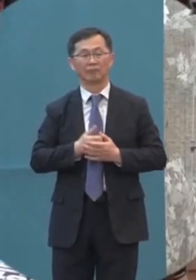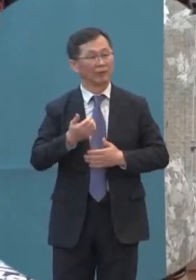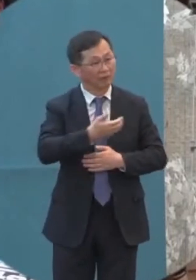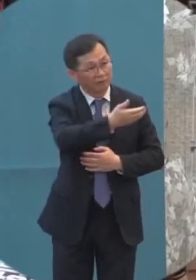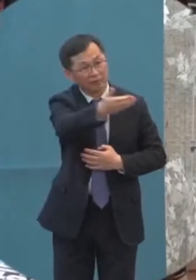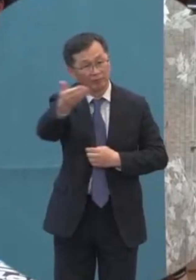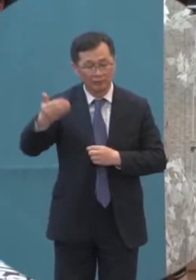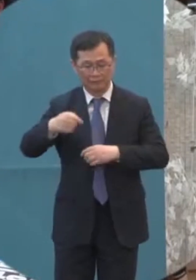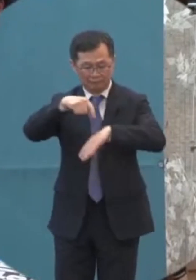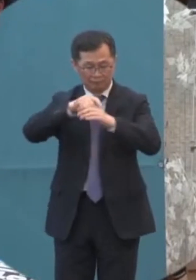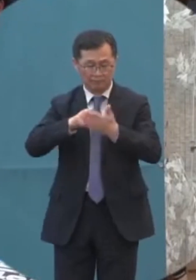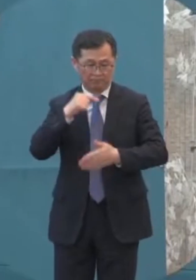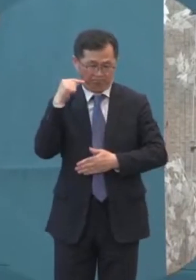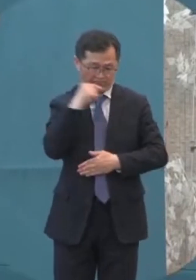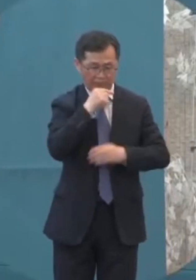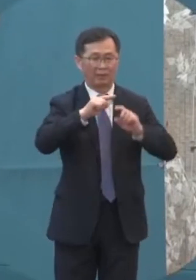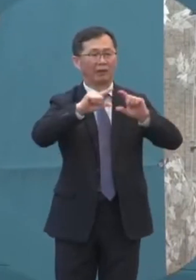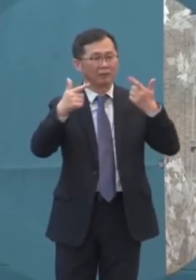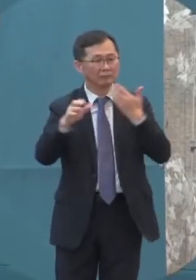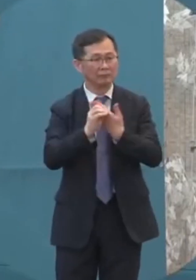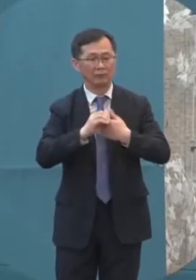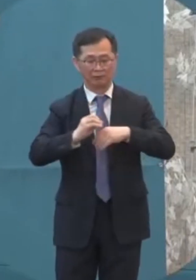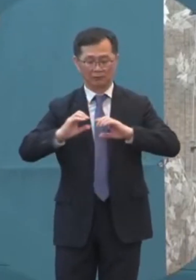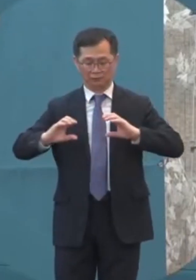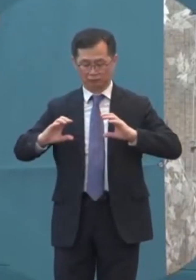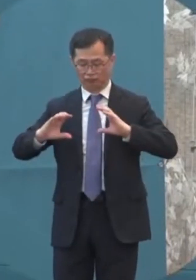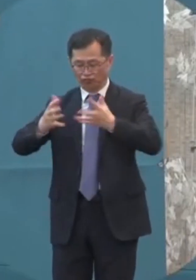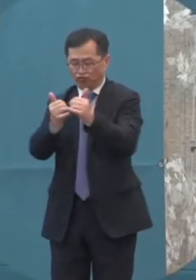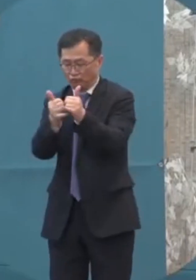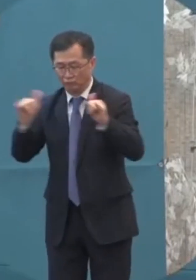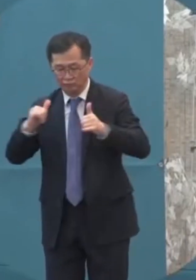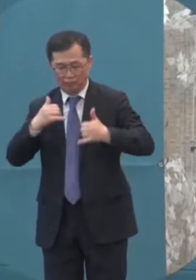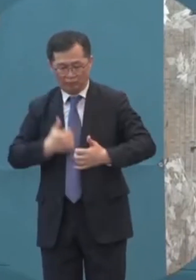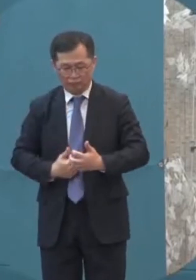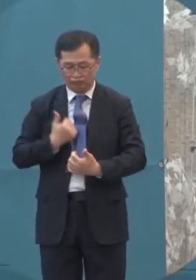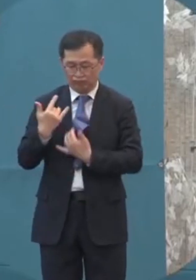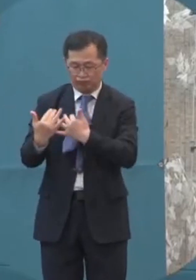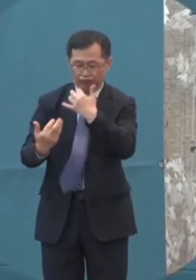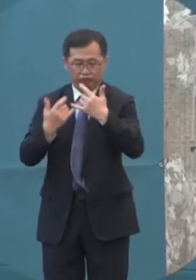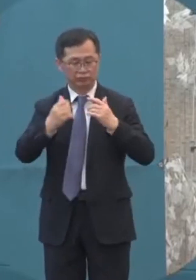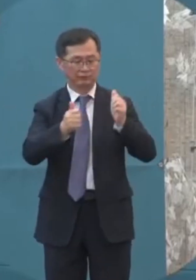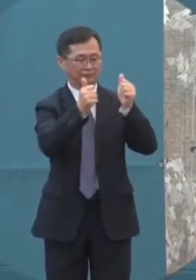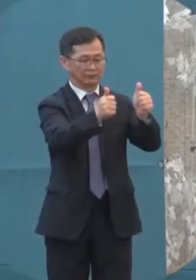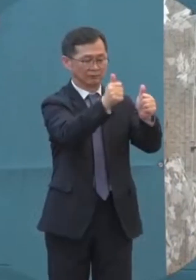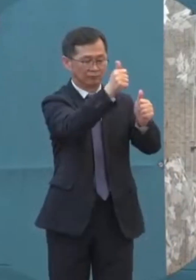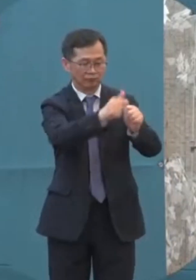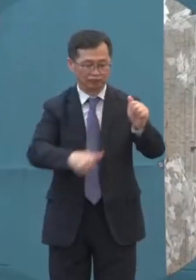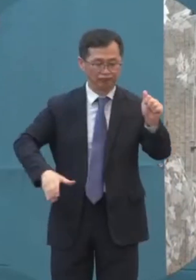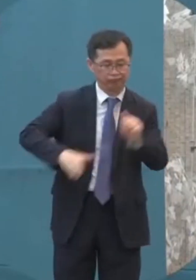여러분이 맹성하지 않으면 국민의 분노가 사법부를 향할 것이라는 걸 분명히 경고합니다.